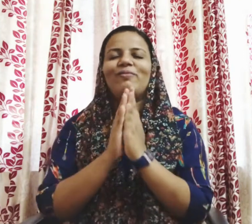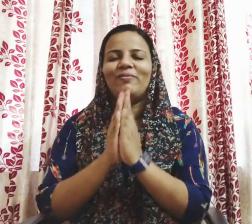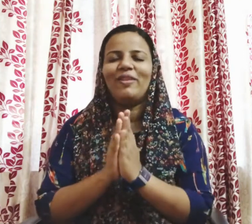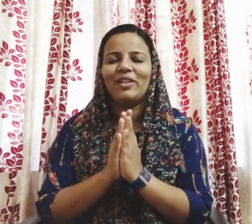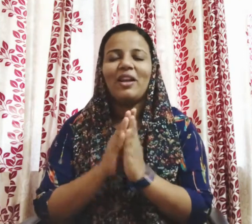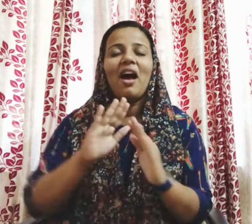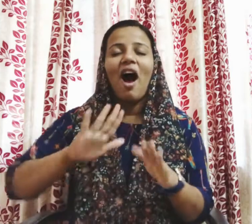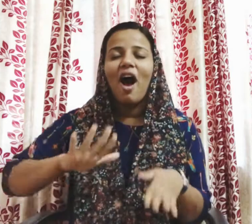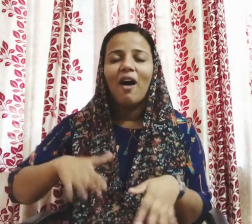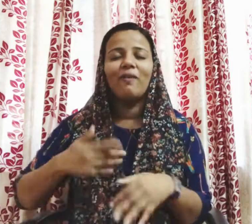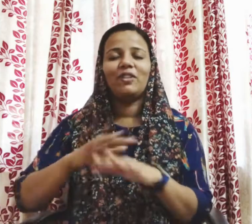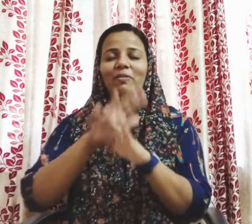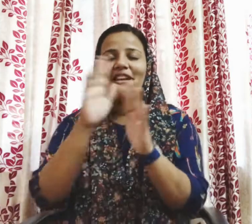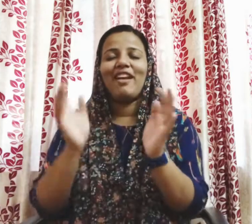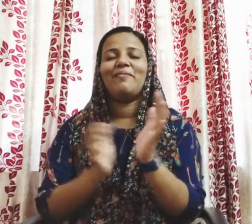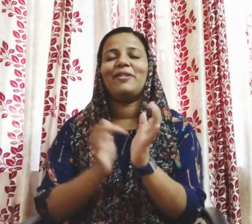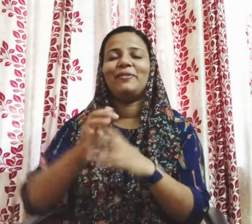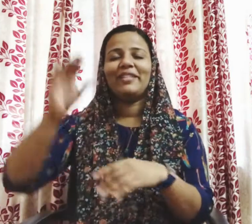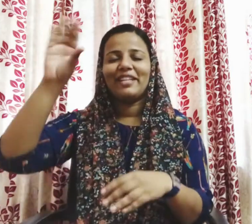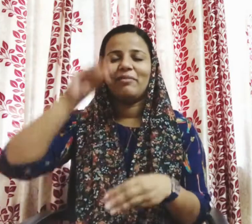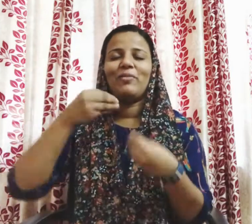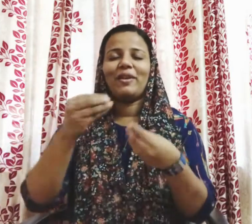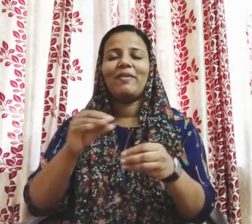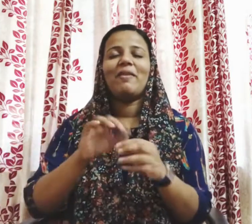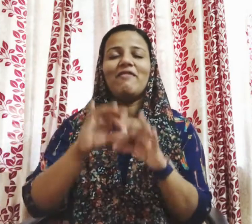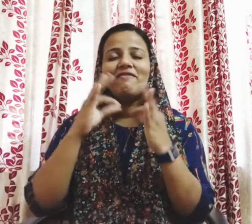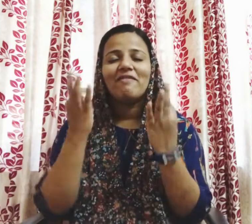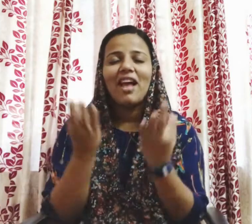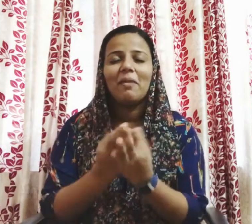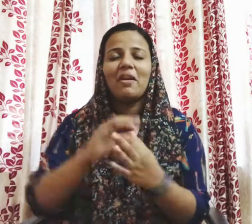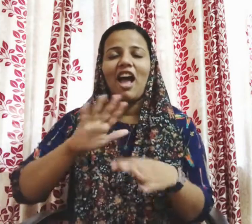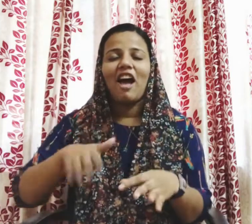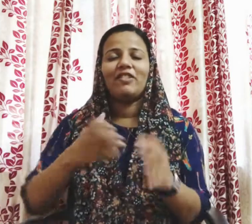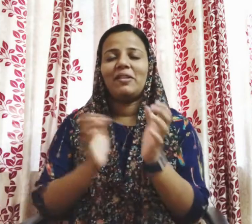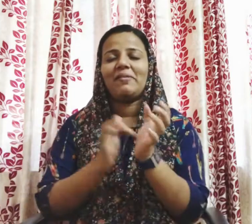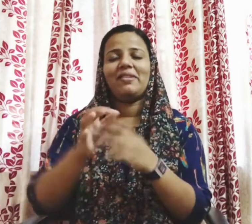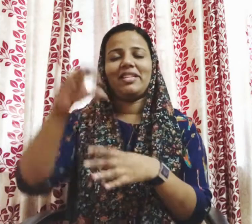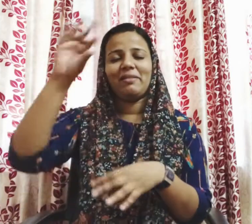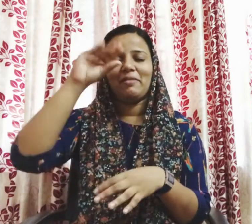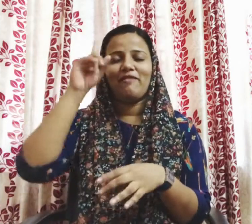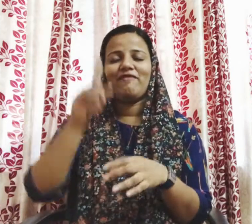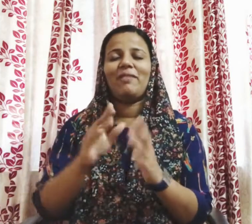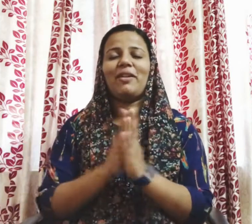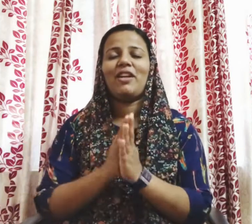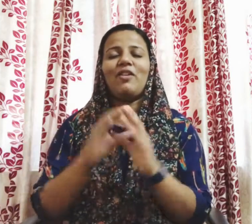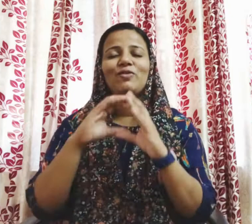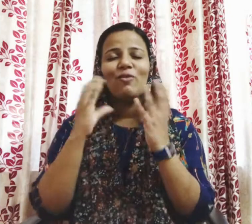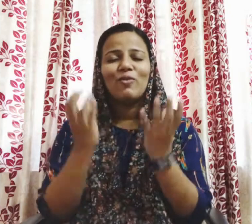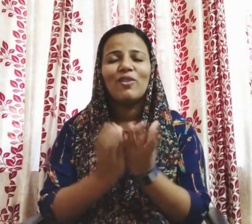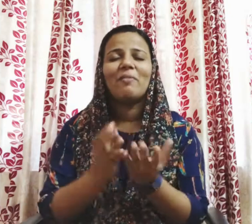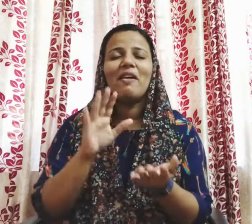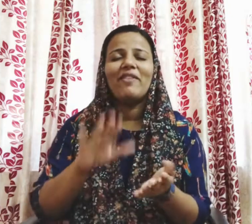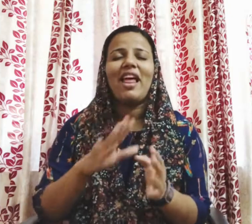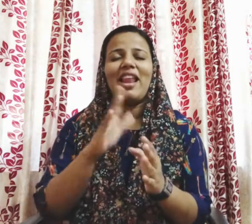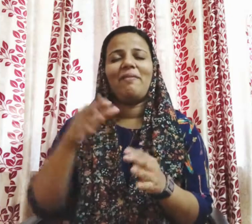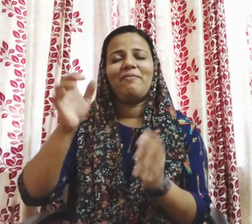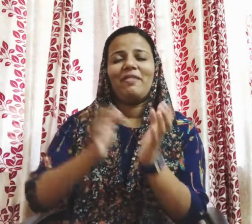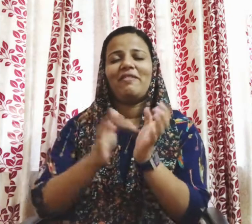പ്രാർത്ഥിക്കാം. അവരുടെ വ്യക്തിപരമായ ആവശ്യങ്ങൾ കർത്താവിൻ്റെ കൃപയുണ്ടാകണമേ. അവരുടെ കുടുംബത്തിലെ ആവശ്യത്തിൽ കർത്താവിൻ്റെ കൃപയുണ്ടാകണമേ. അവരുടെ സമൂഹത്തിൻ്റെ ആവശ്യത്തിൽ